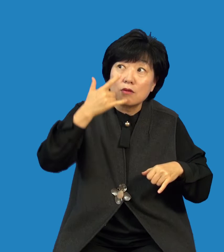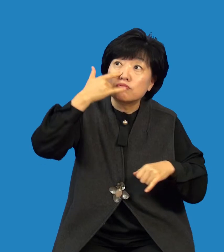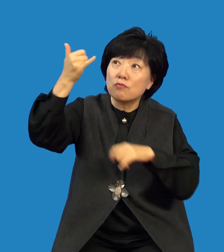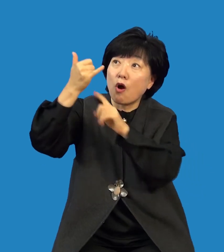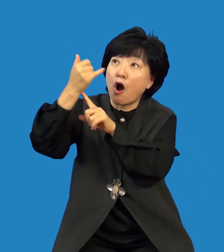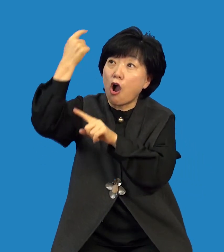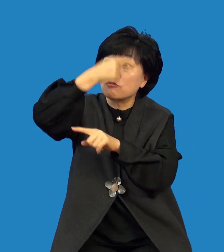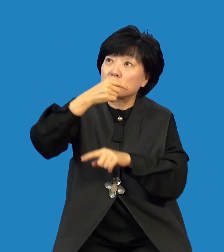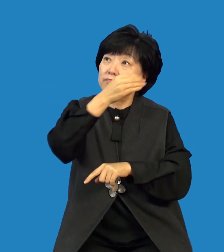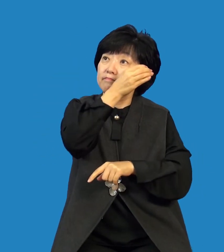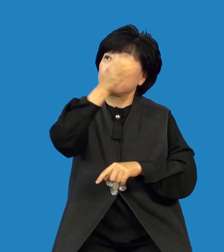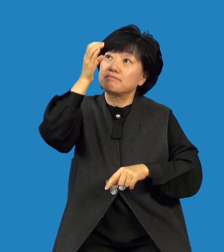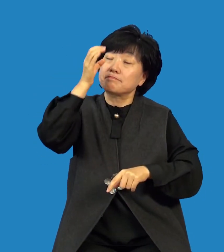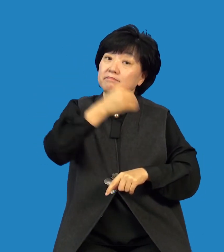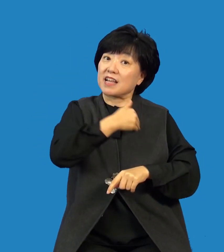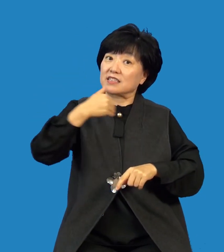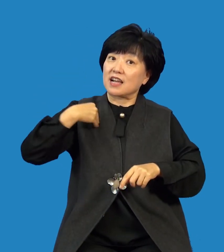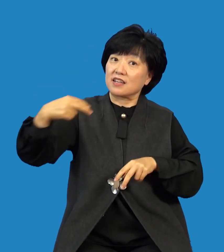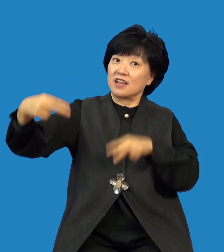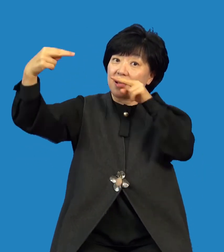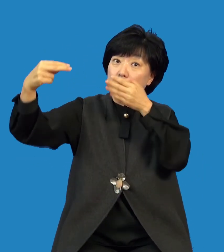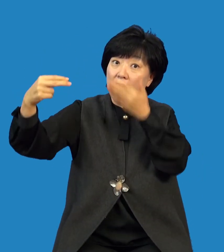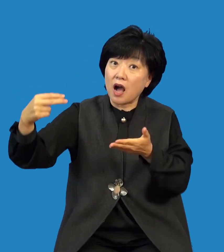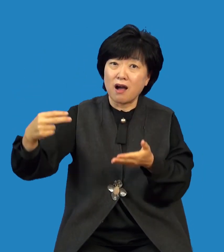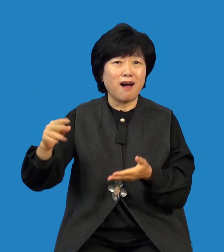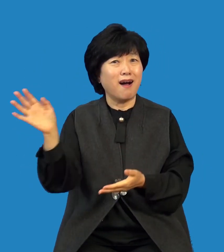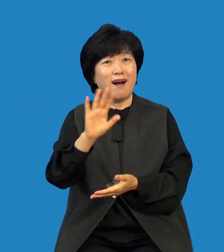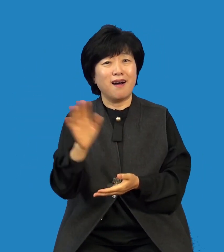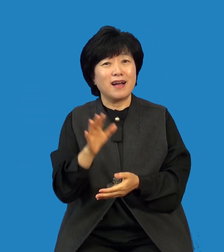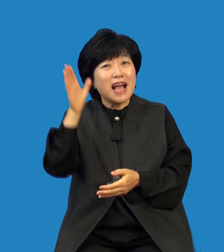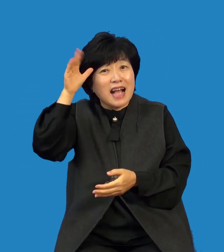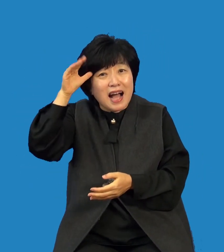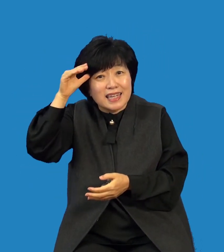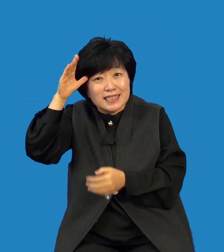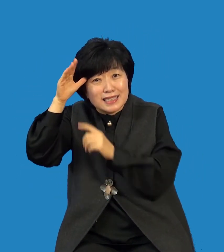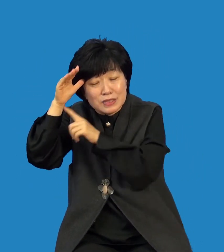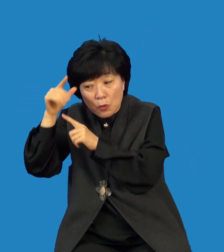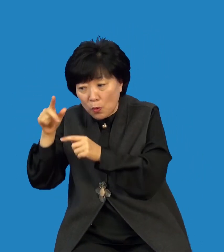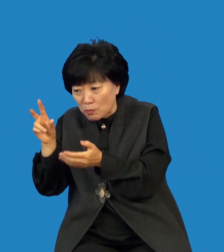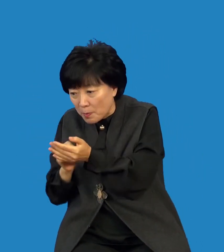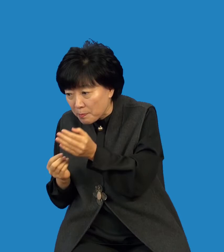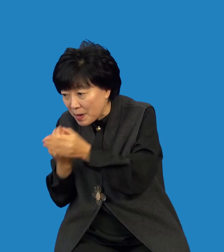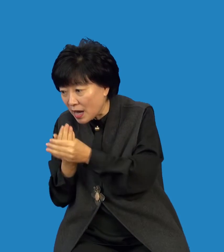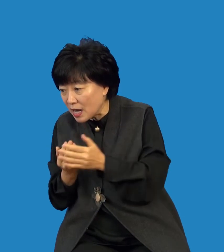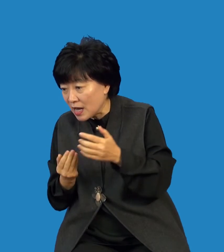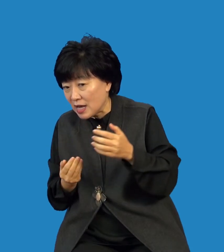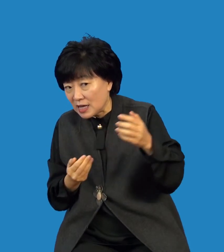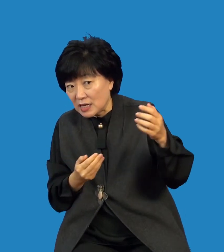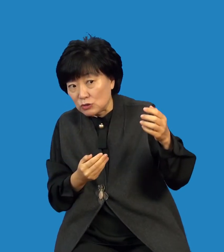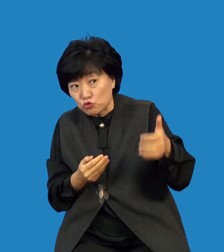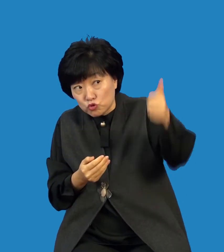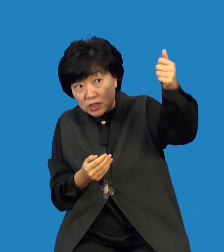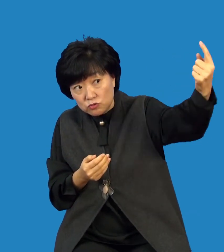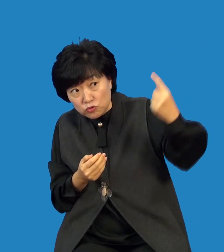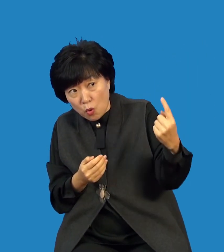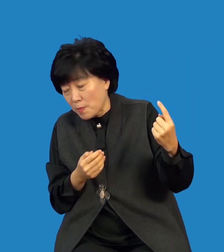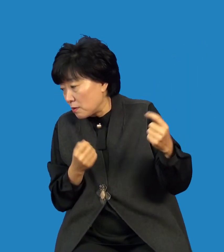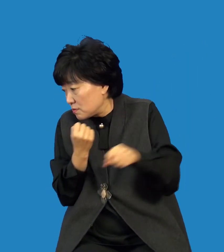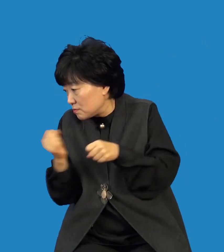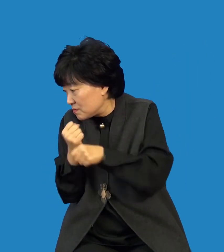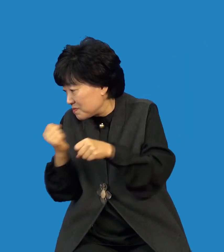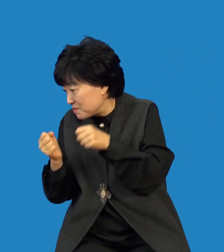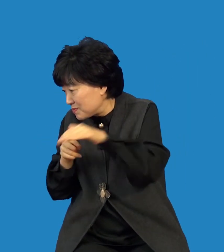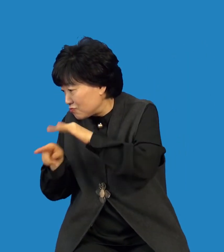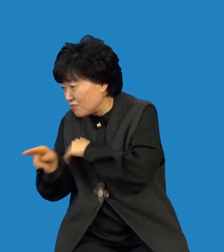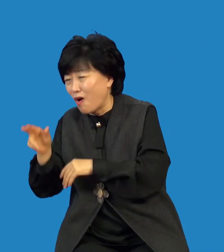강아지도 말이에요. 강아지도 사고 치고 난 강아지는 주인이 들어오면 슬슬 숨는 거 아세요? 이 죄의 본질인데, 죄의 본질은